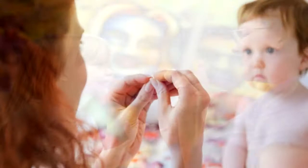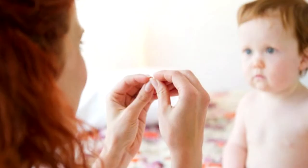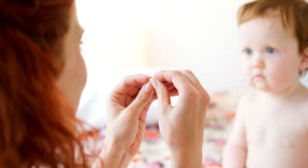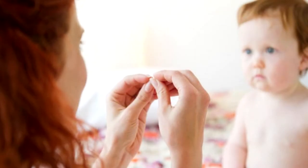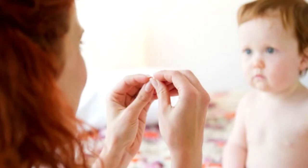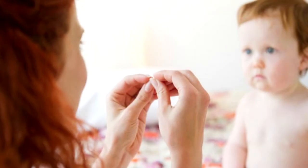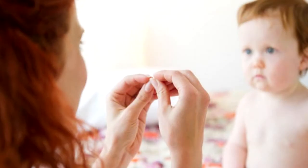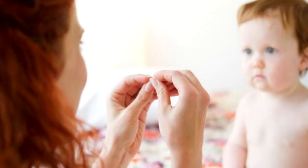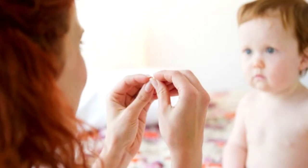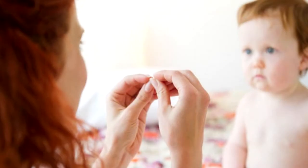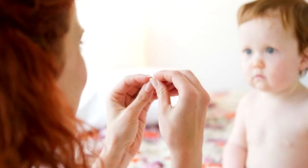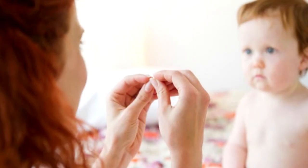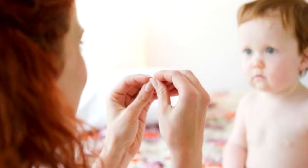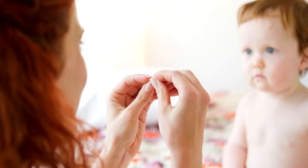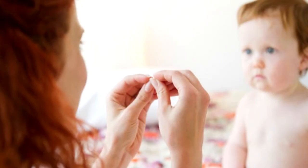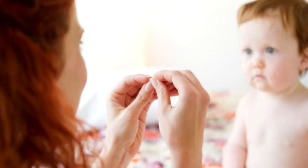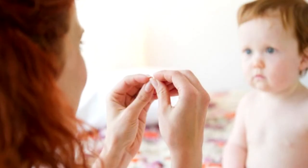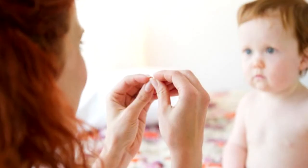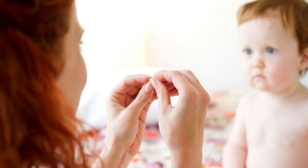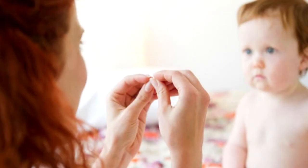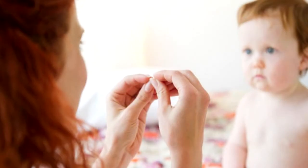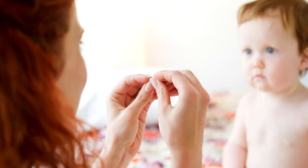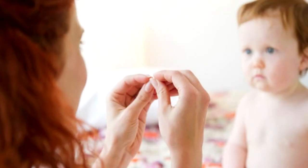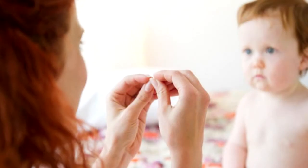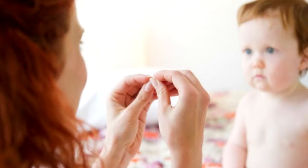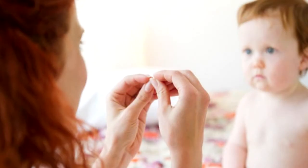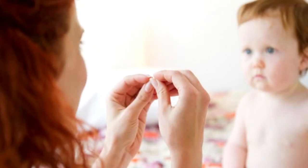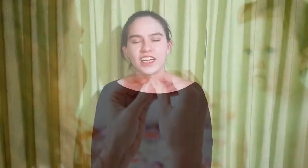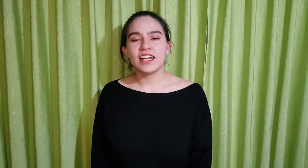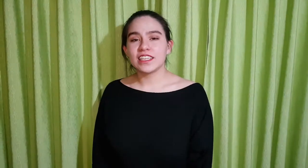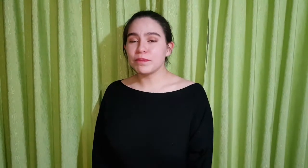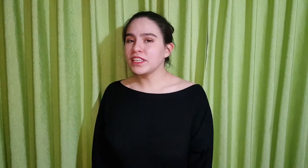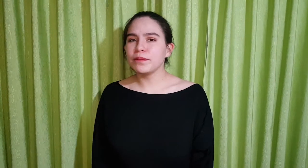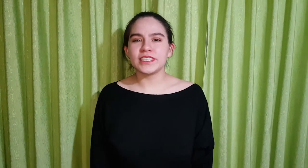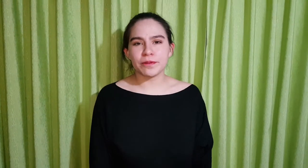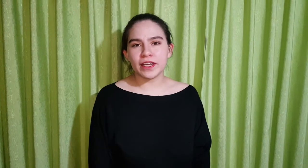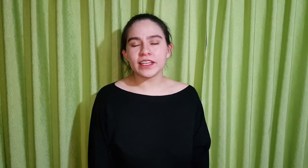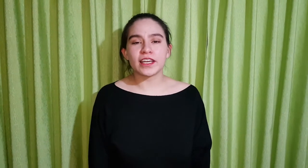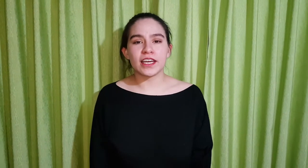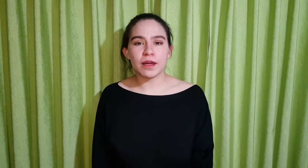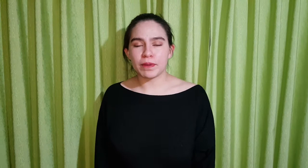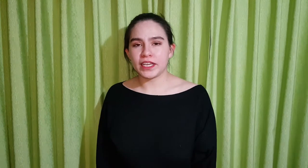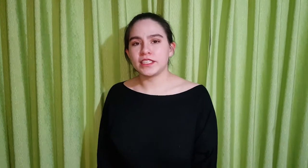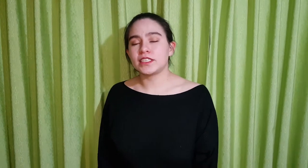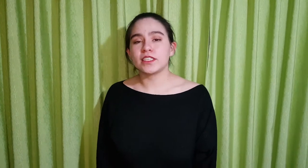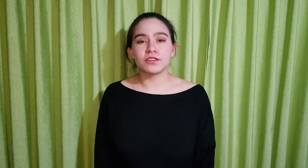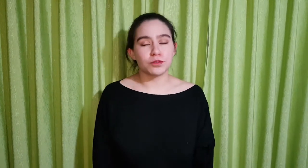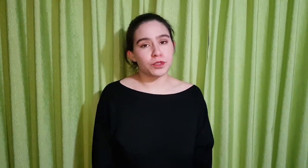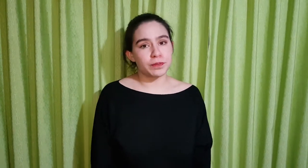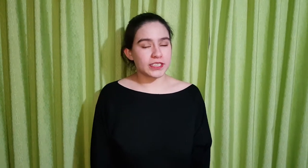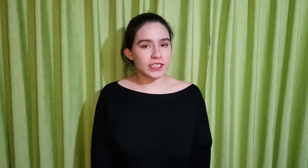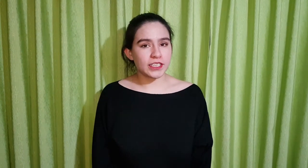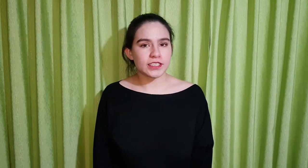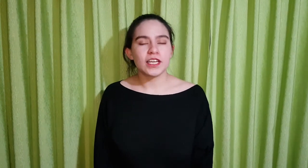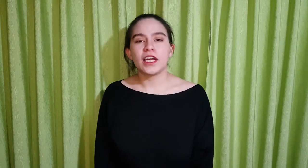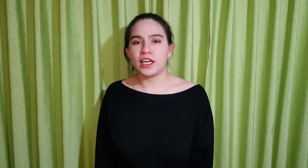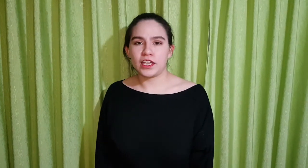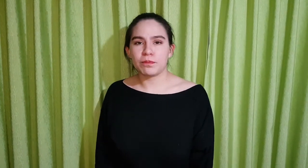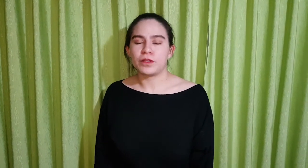permitiéndoles una comunicación fluida, rica y funcional. También debes saber que cada país tiene sus propias señas. Ejemplo,